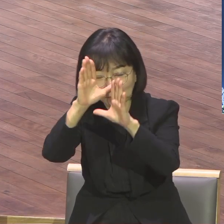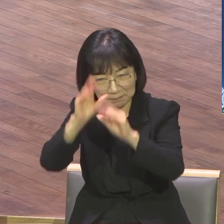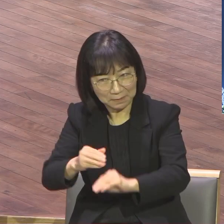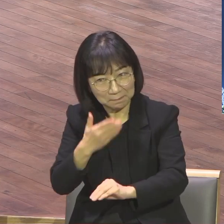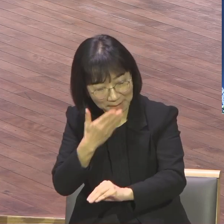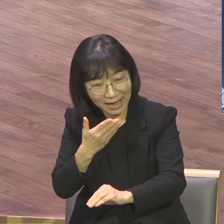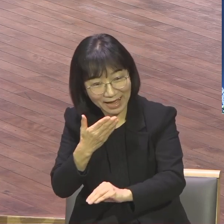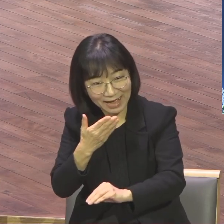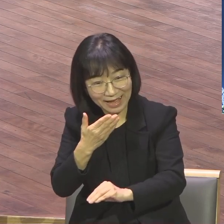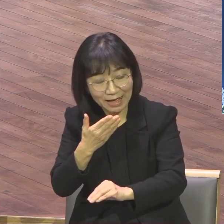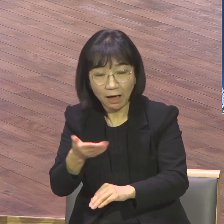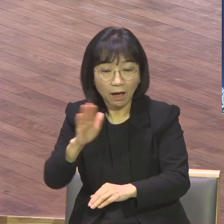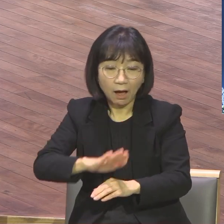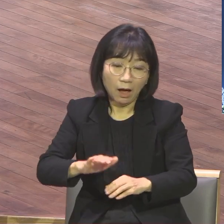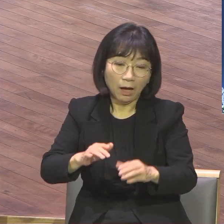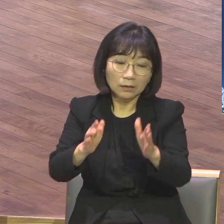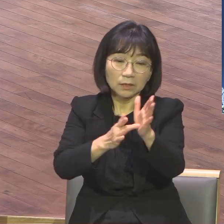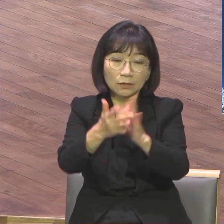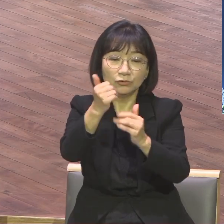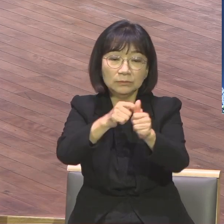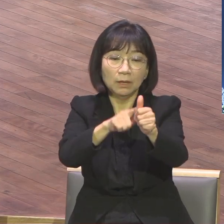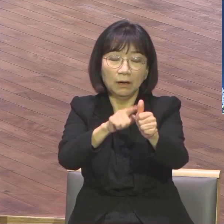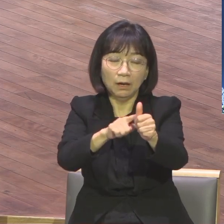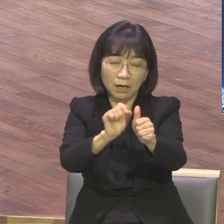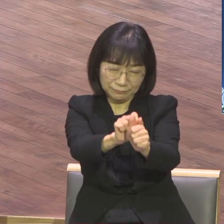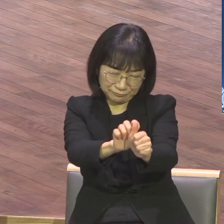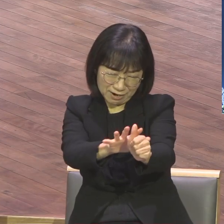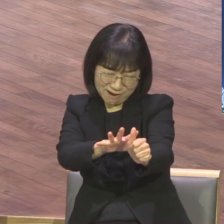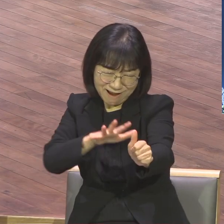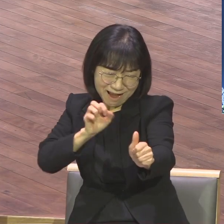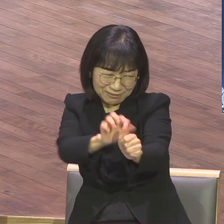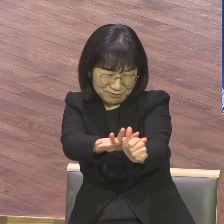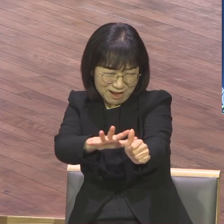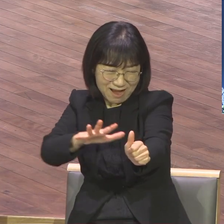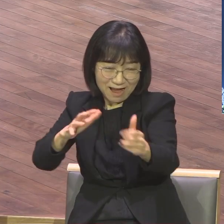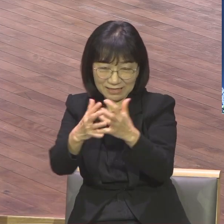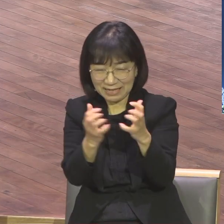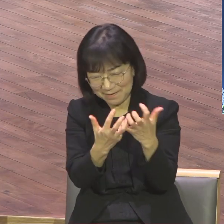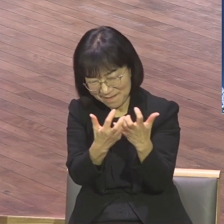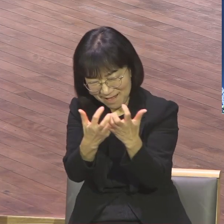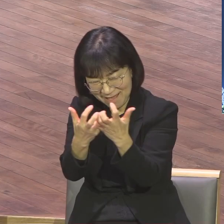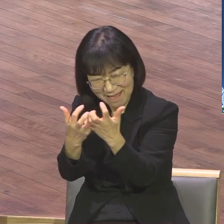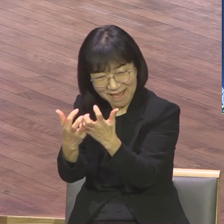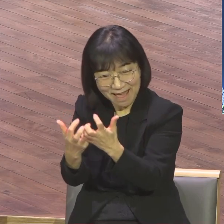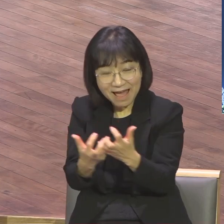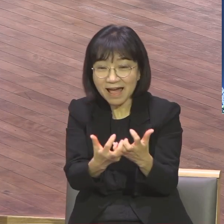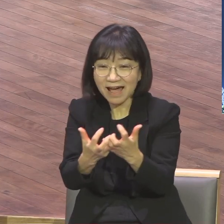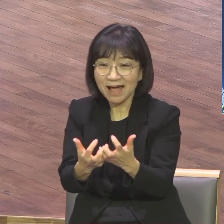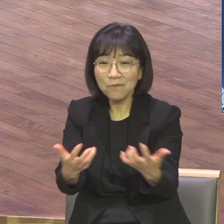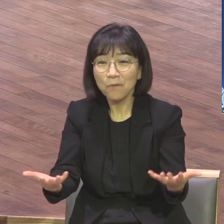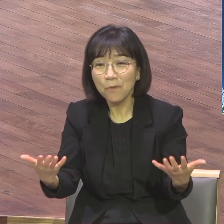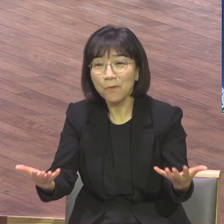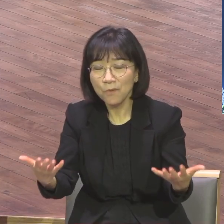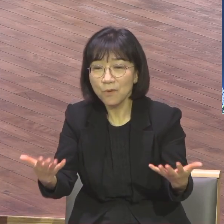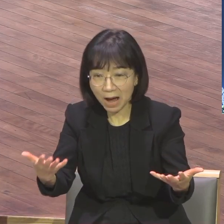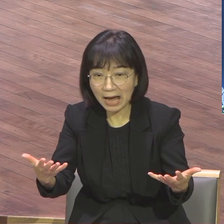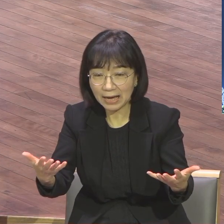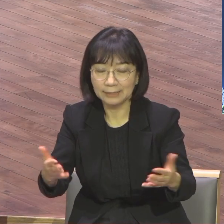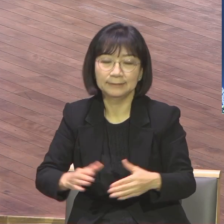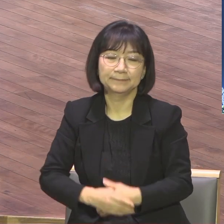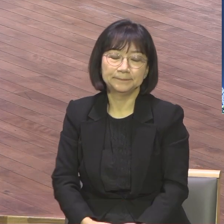앞에 가야 되는데 앞자리까지 갈 수가 없어요. 그런데 자, 이들이 이런 상황